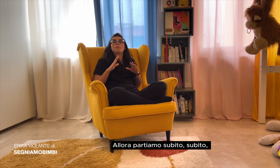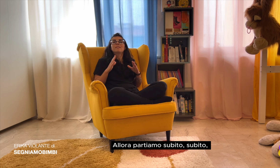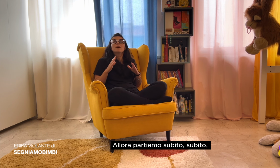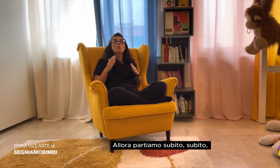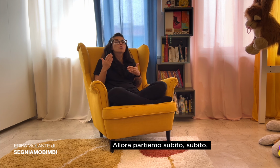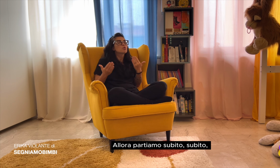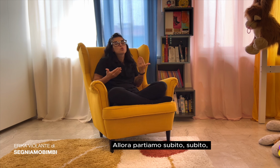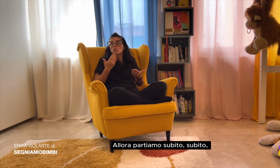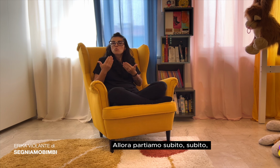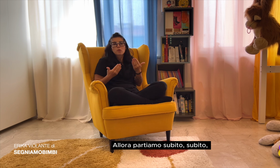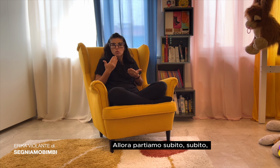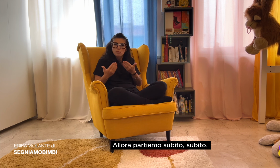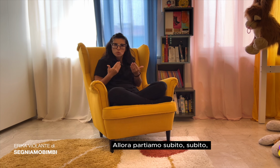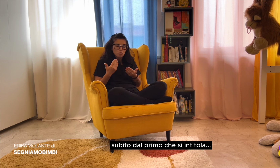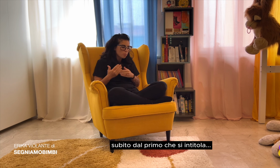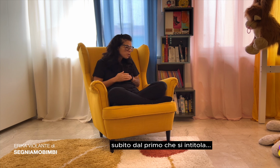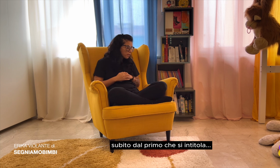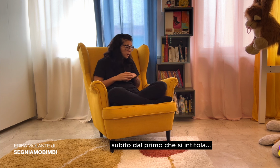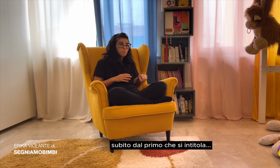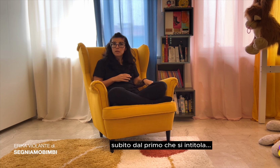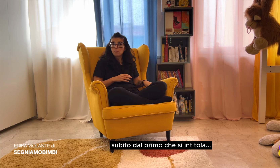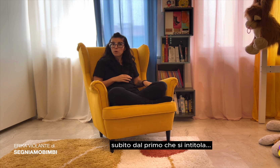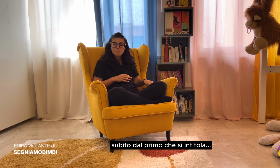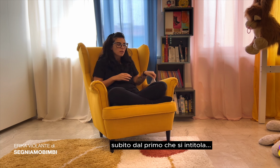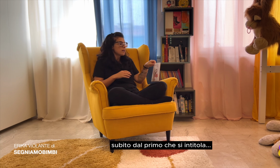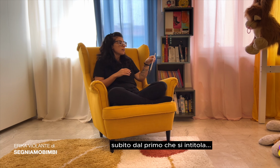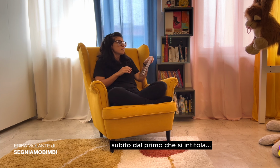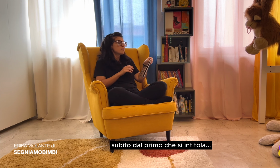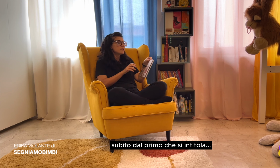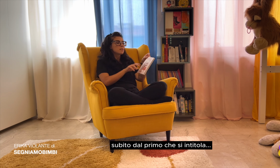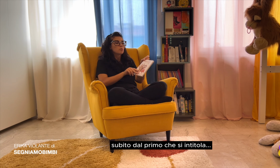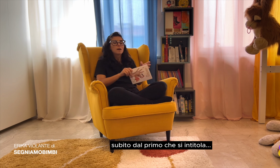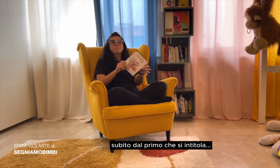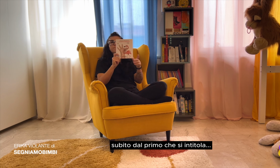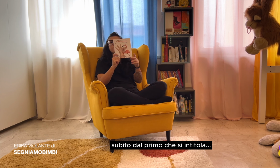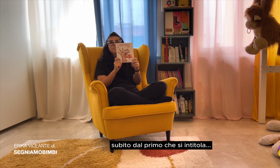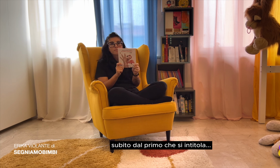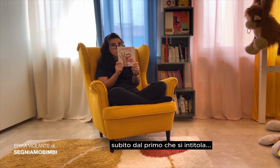partiamo subito dal primo, che si intitola Tada!